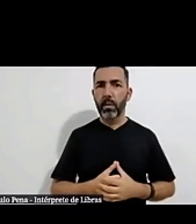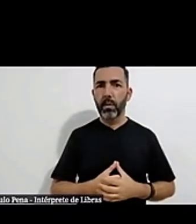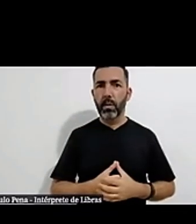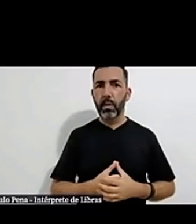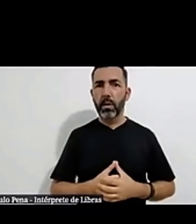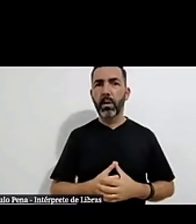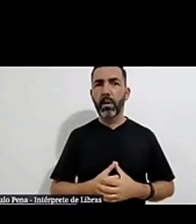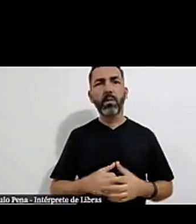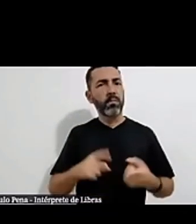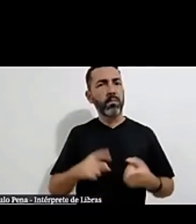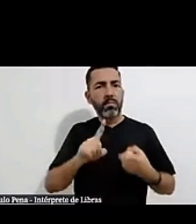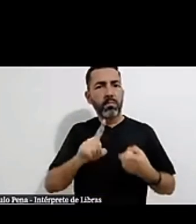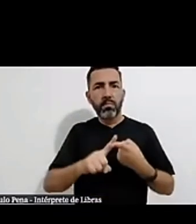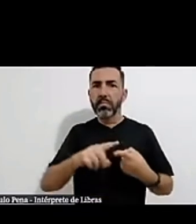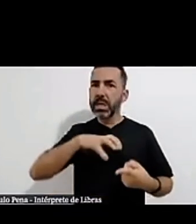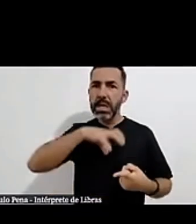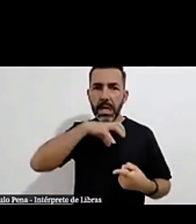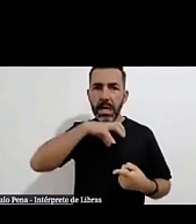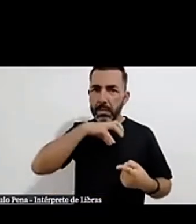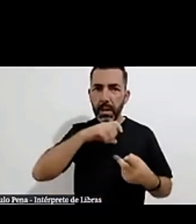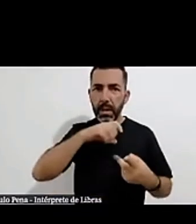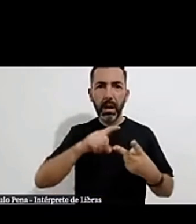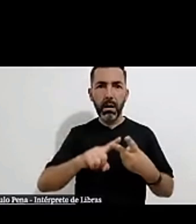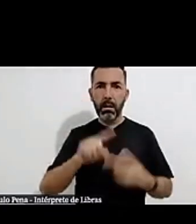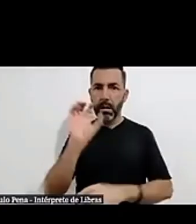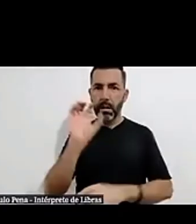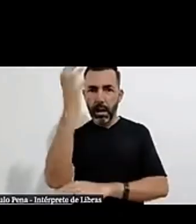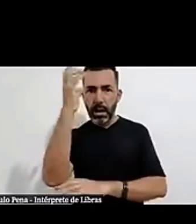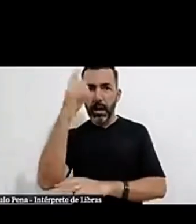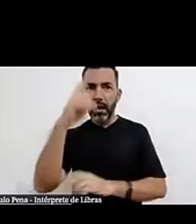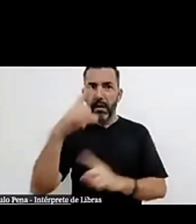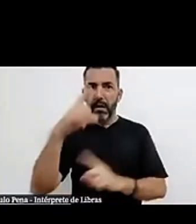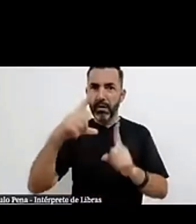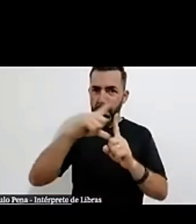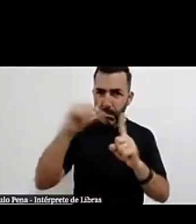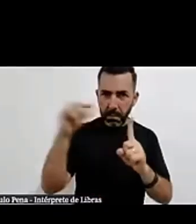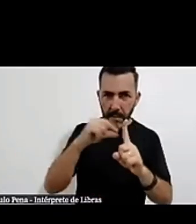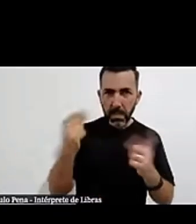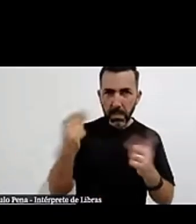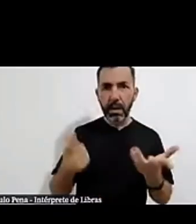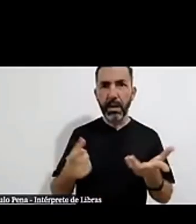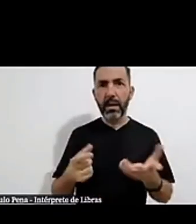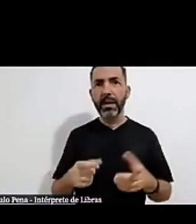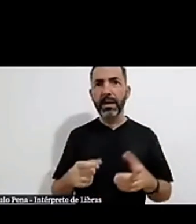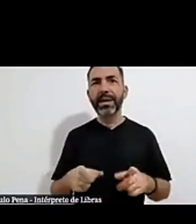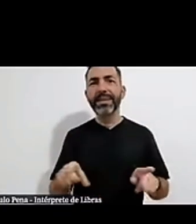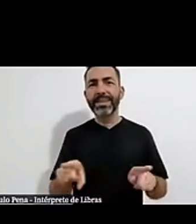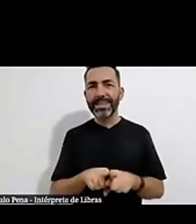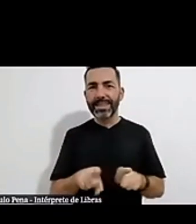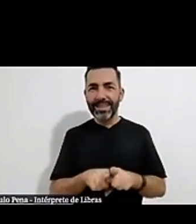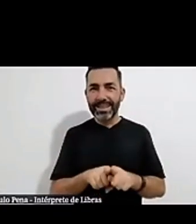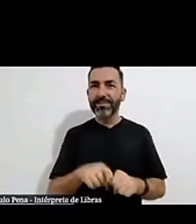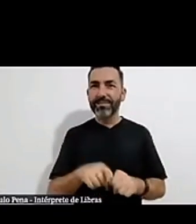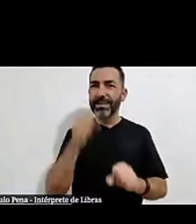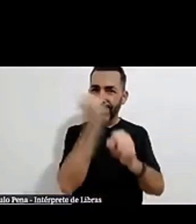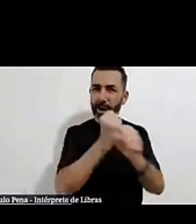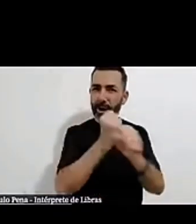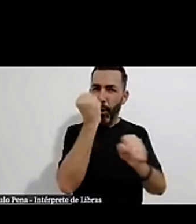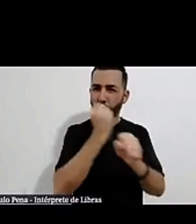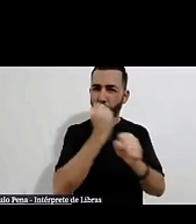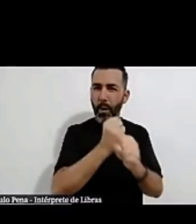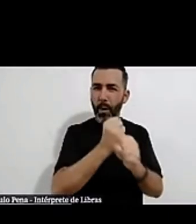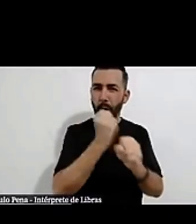animais, plantas, até para o concreto de construção estão usando a